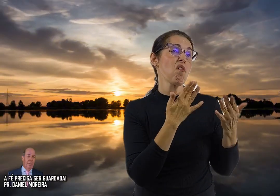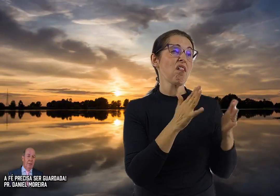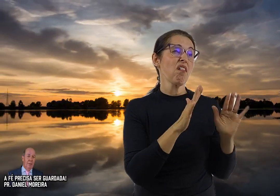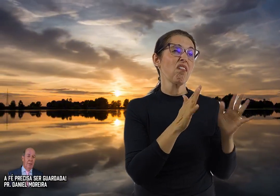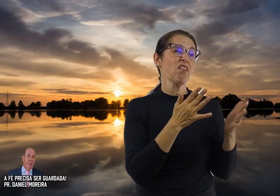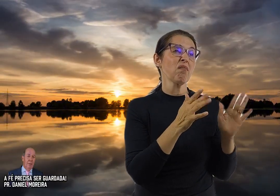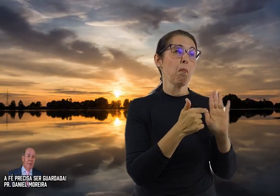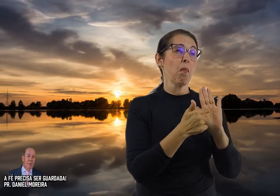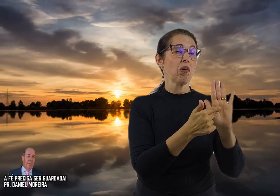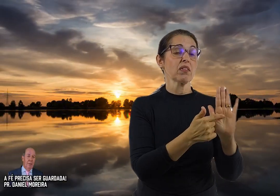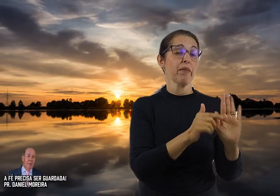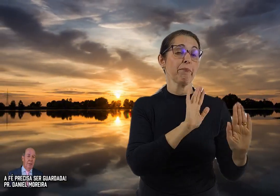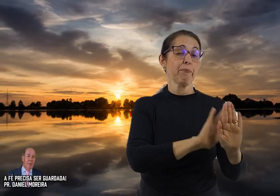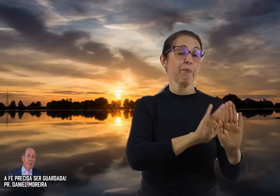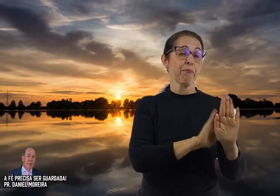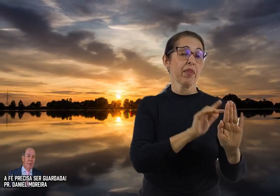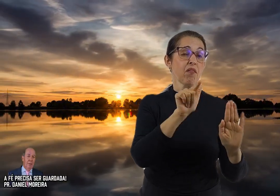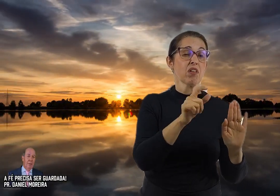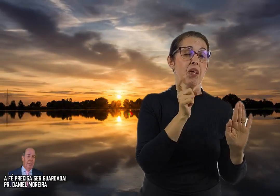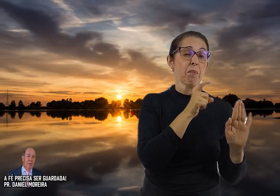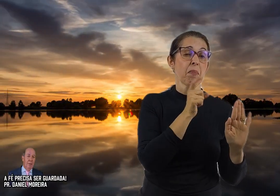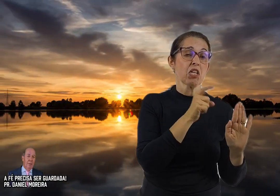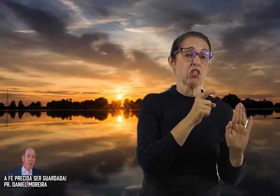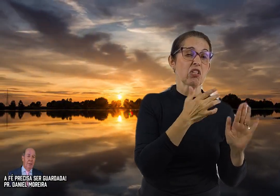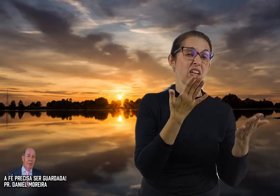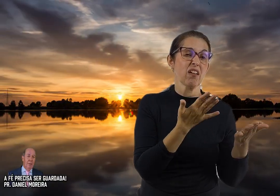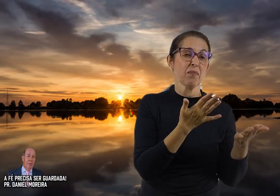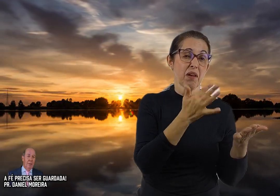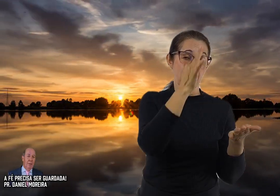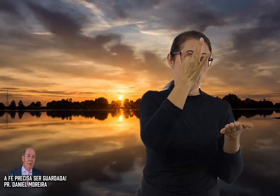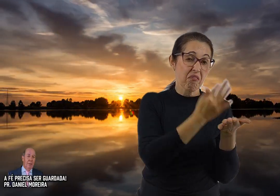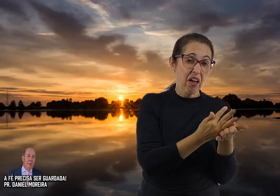você não é e nem vive, você não é igreja fiel.